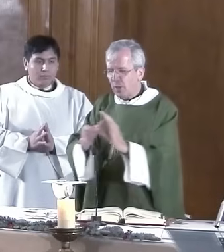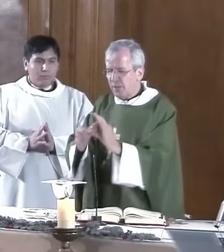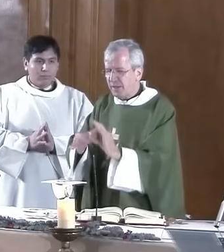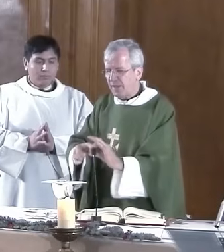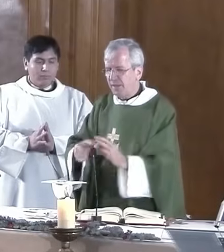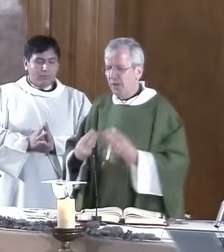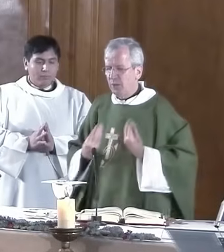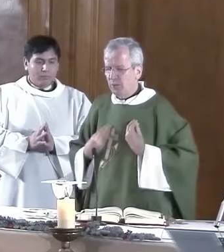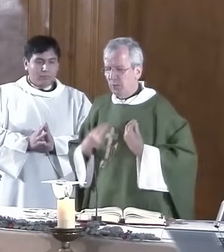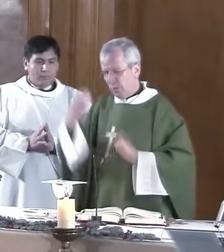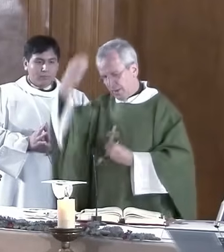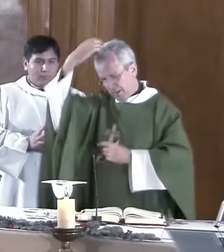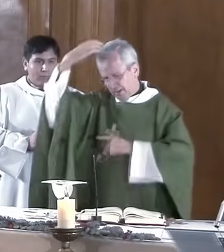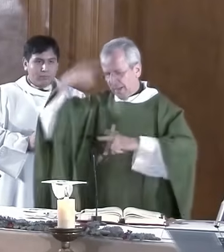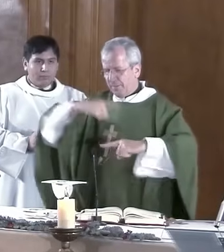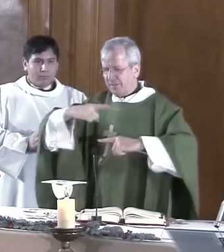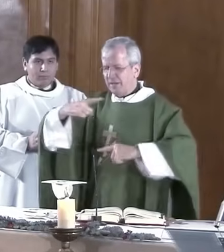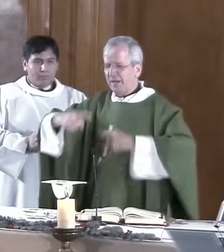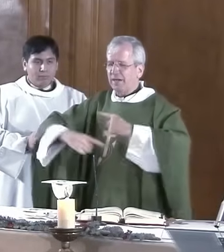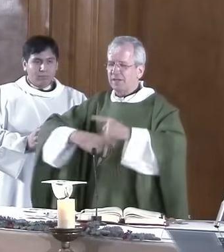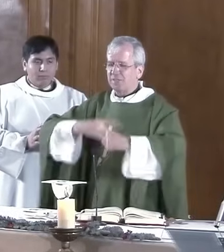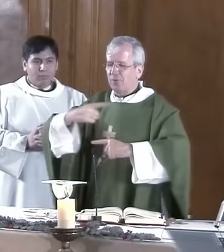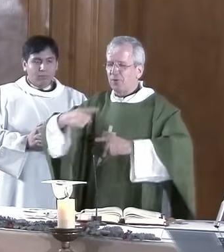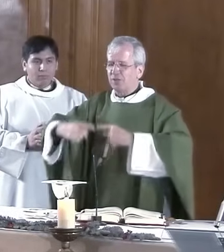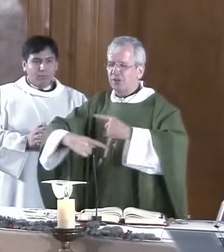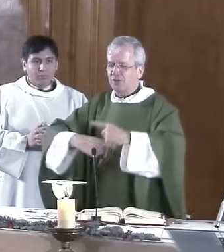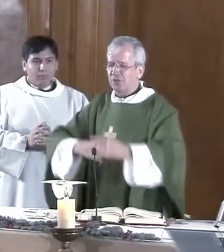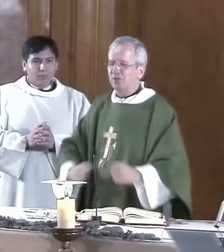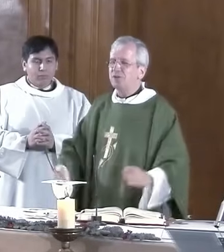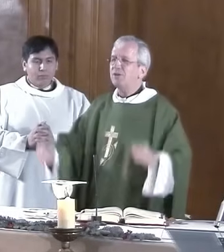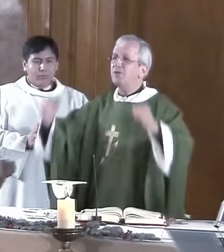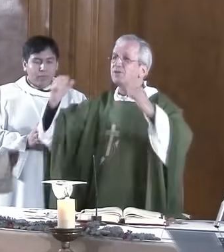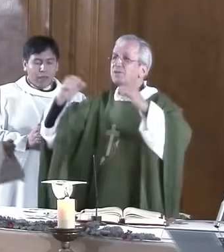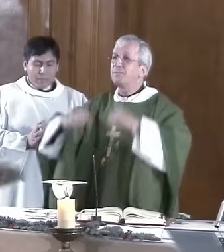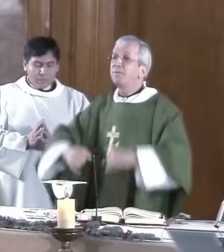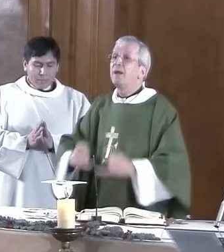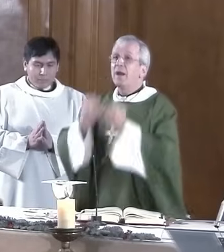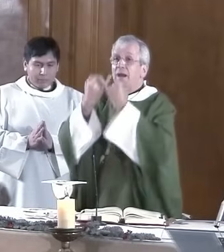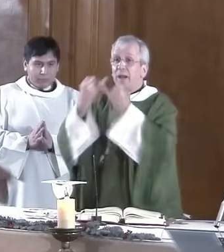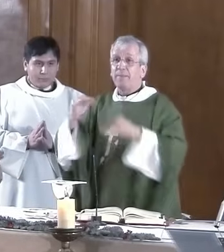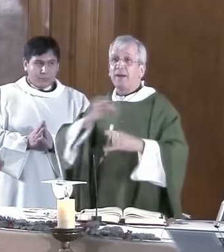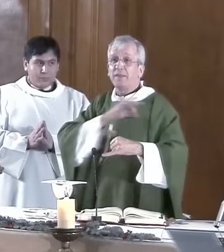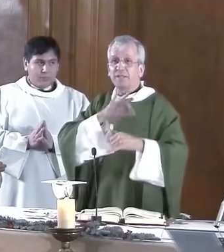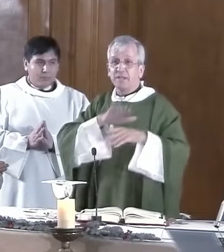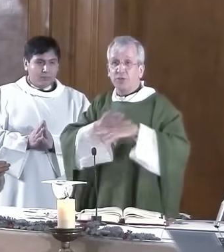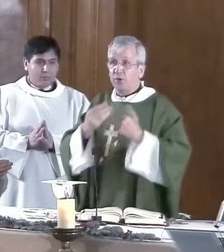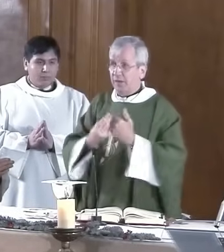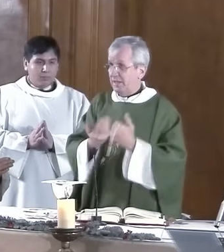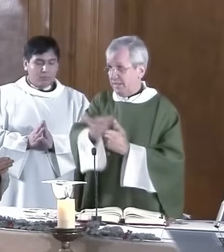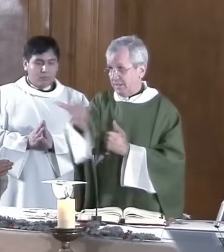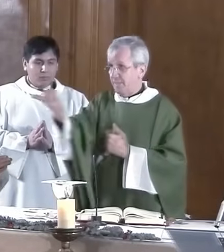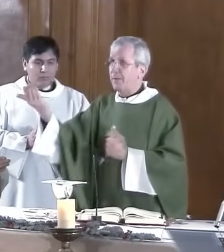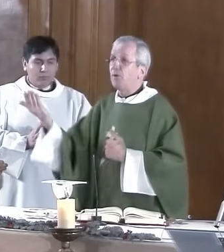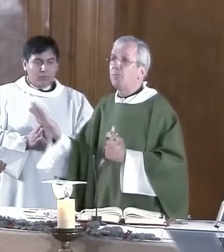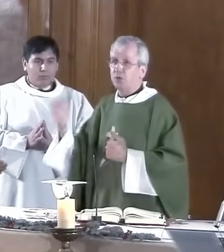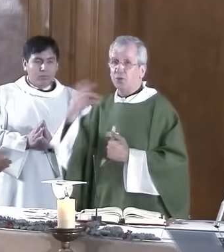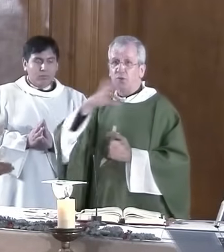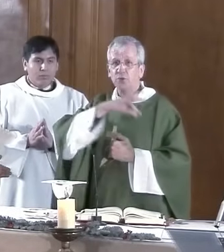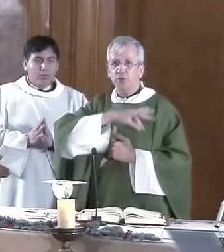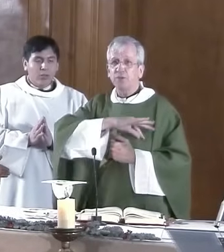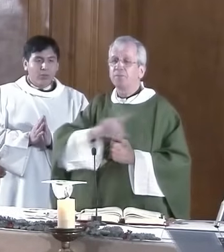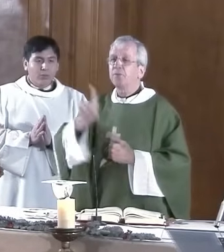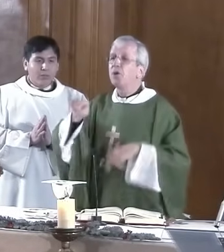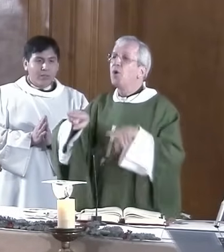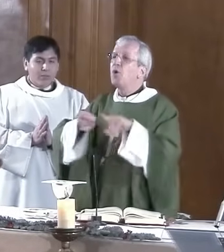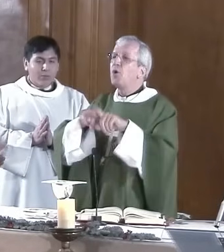y la unidad. Tú, que vives y reinas por los siglos de los siglos, la paz del Señor esté siempre con